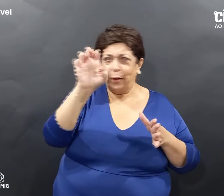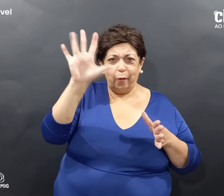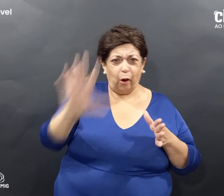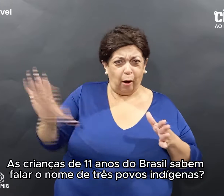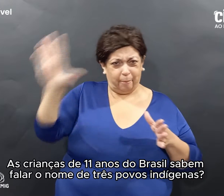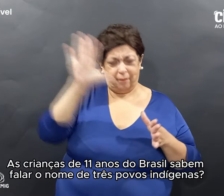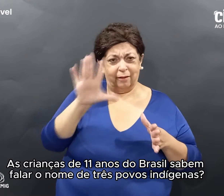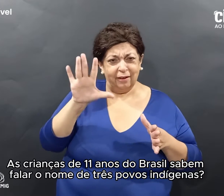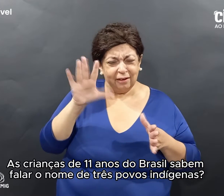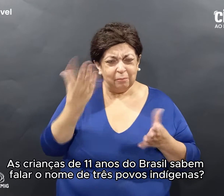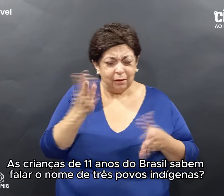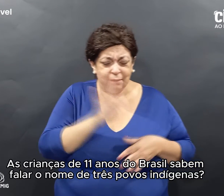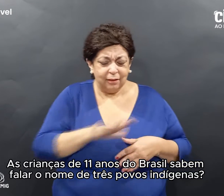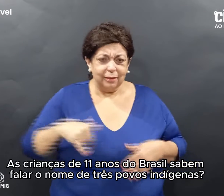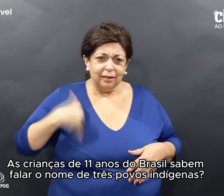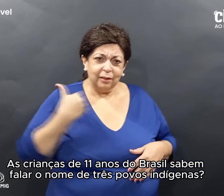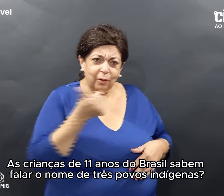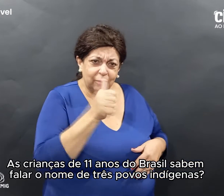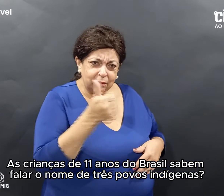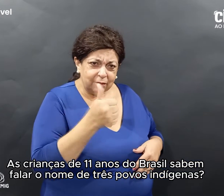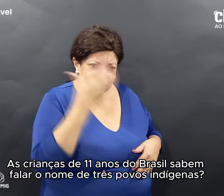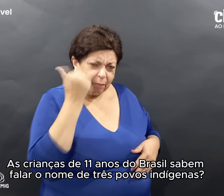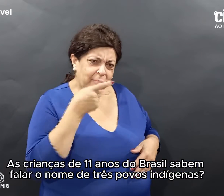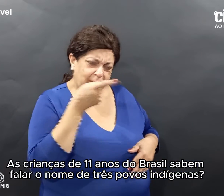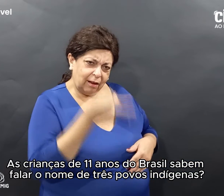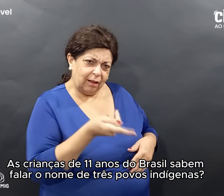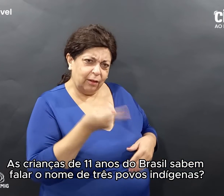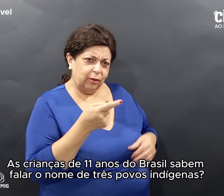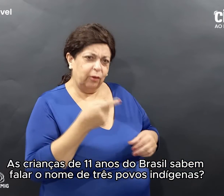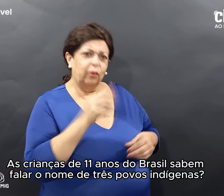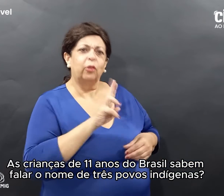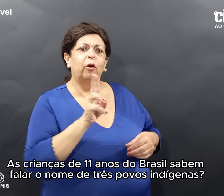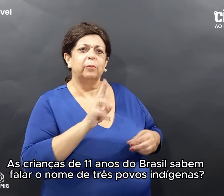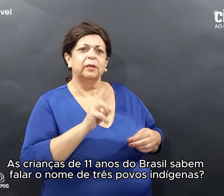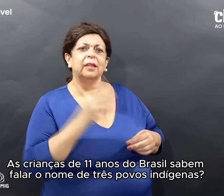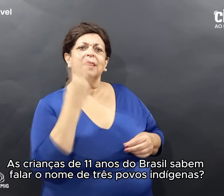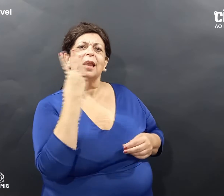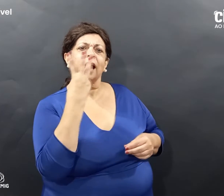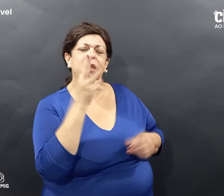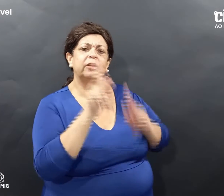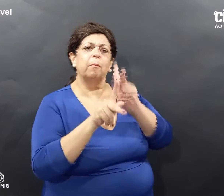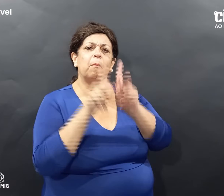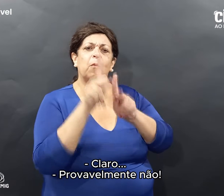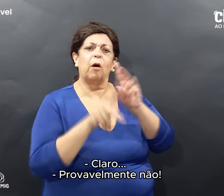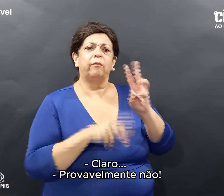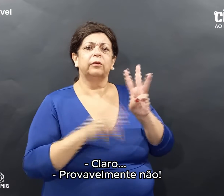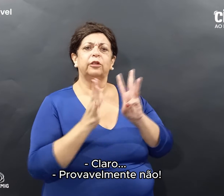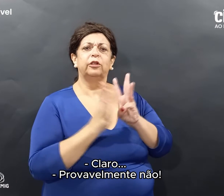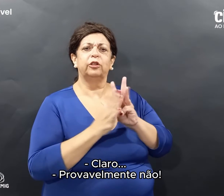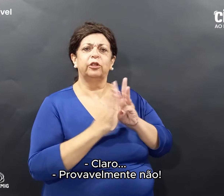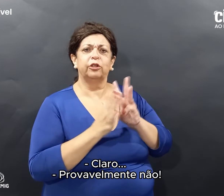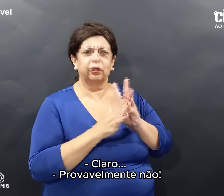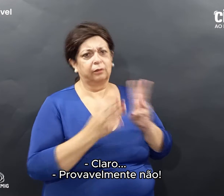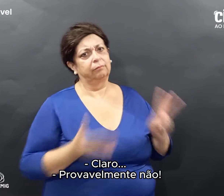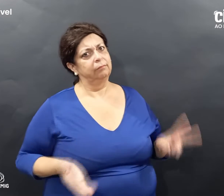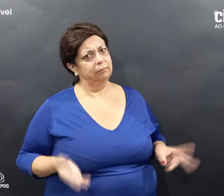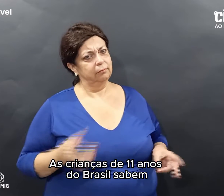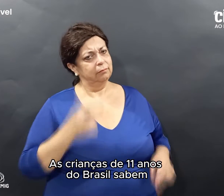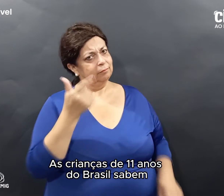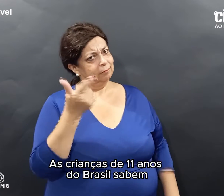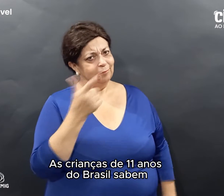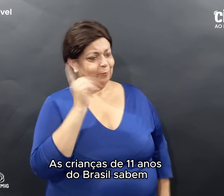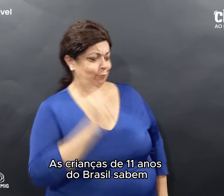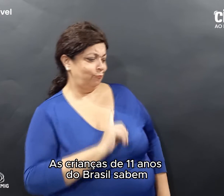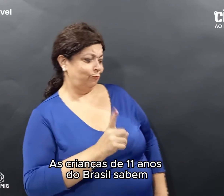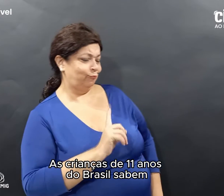Europa. As crianças de 11 anos do Brasil sabem falar o nome de 3 povos indígenas? Claro. Provavelmente não.